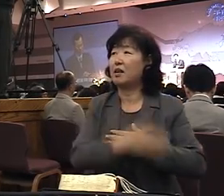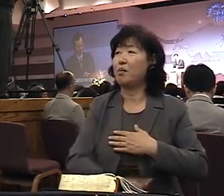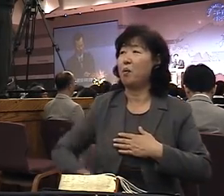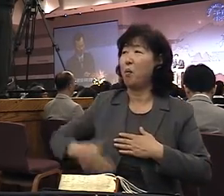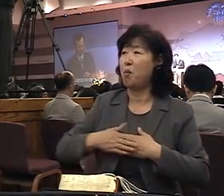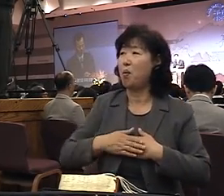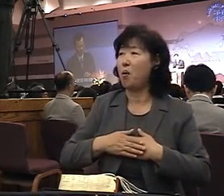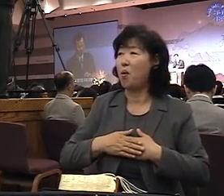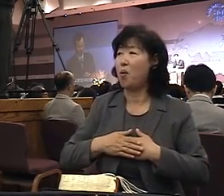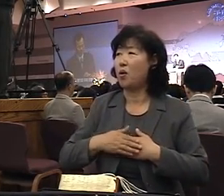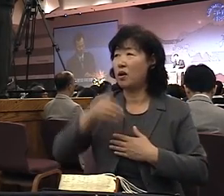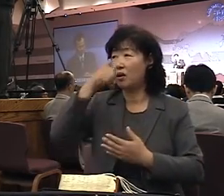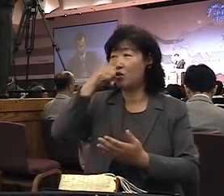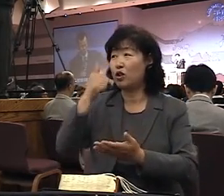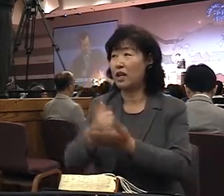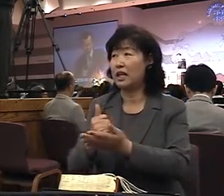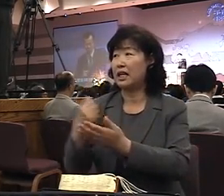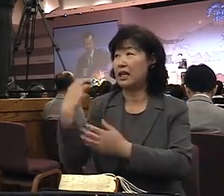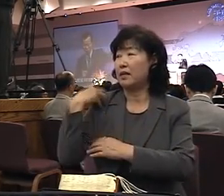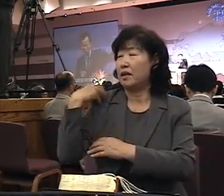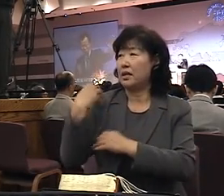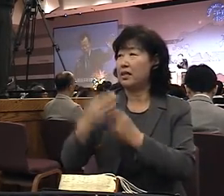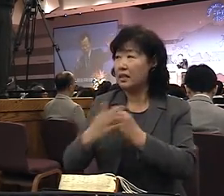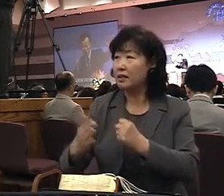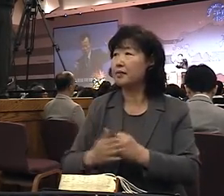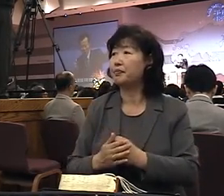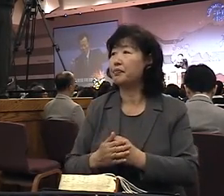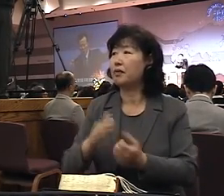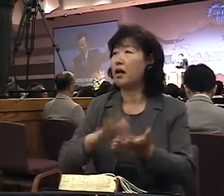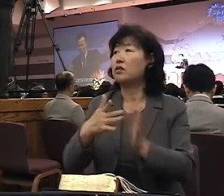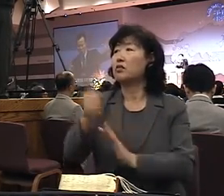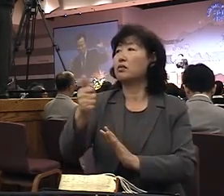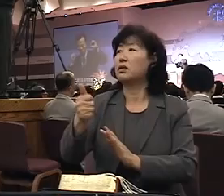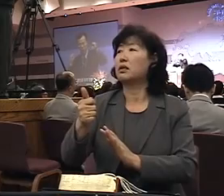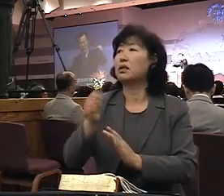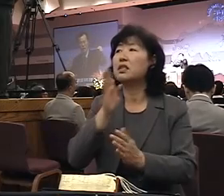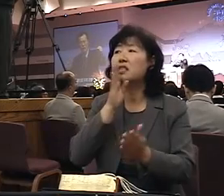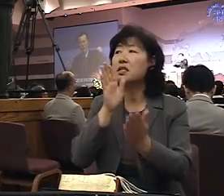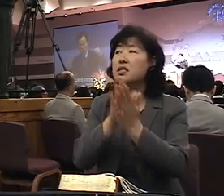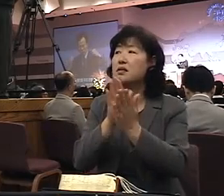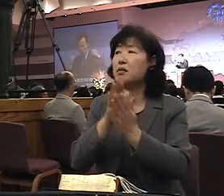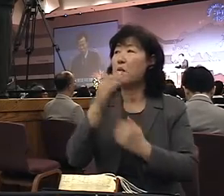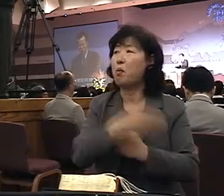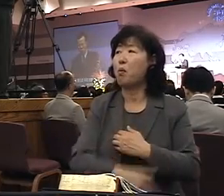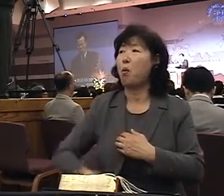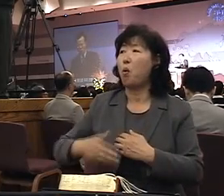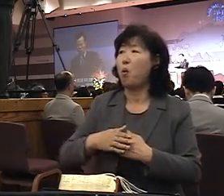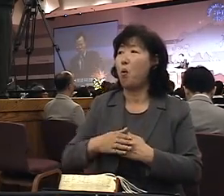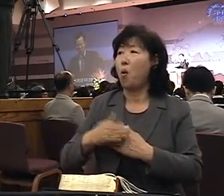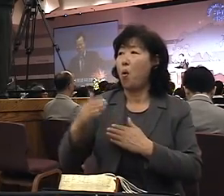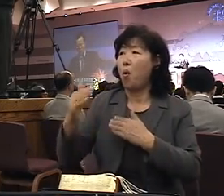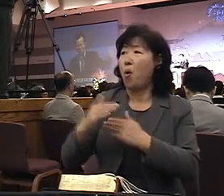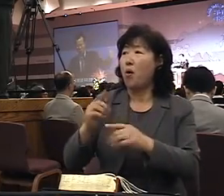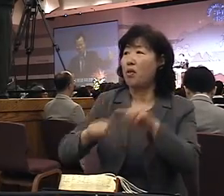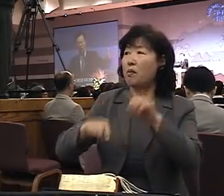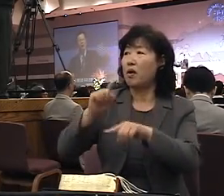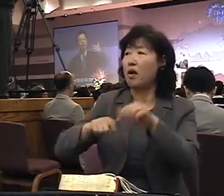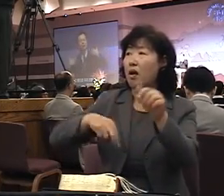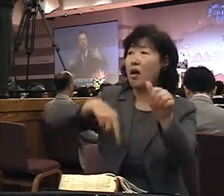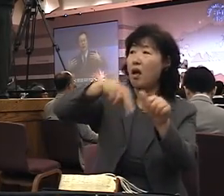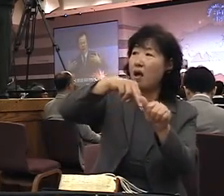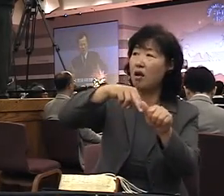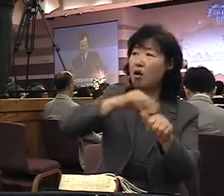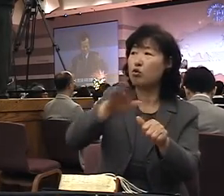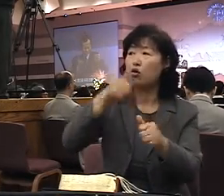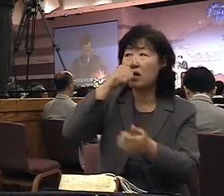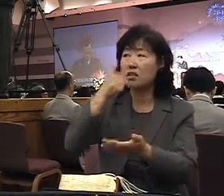죄를 담당하셨습니다. 예수님을 가리켜 그는 친히 나무에 달려 그의 몸이 근족으로 오시어서 나무에 달려 그 몸으로